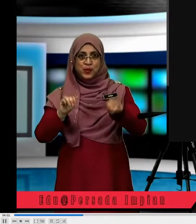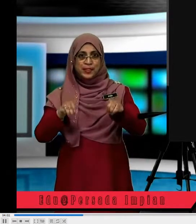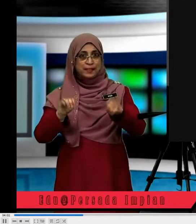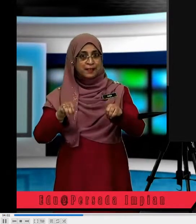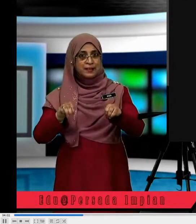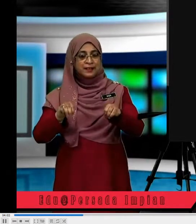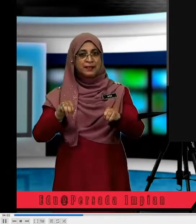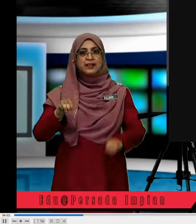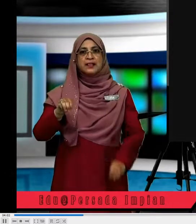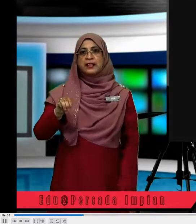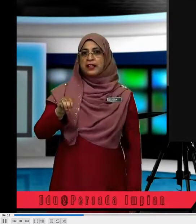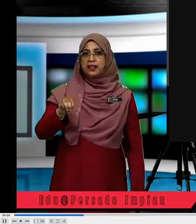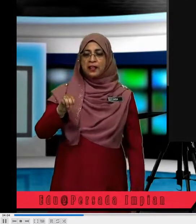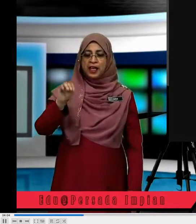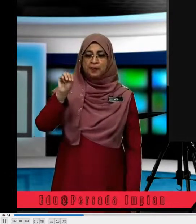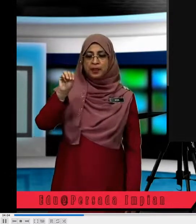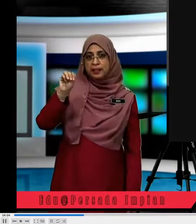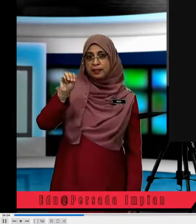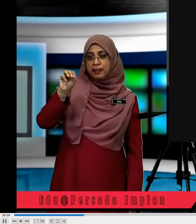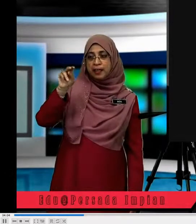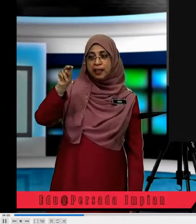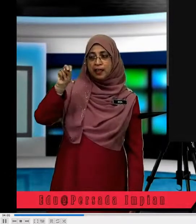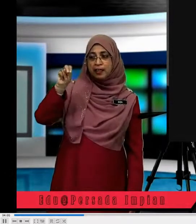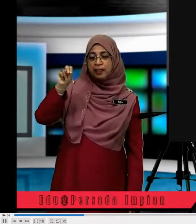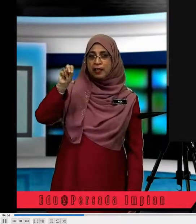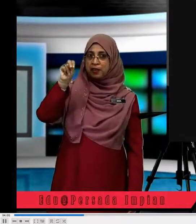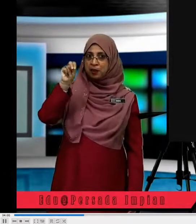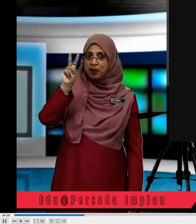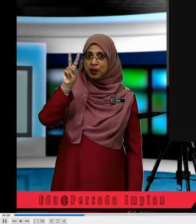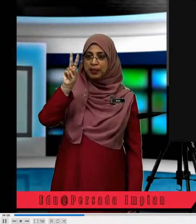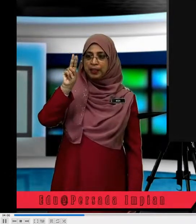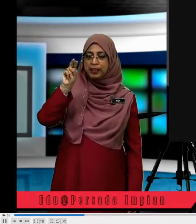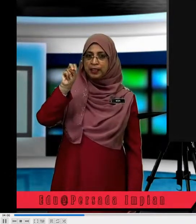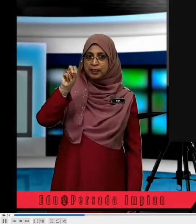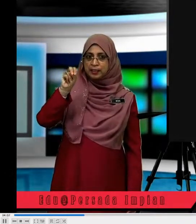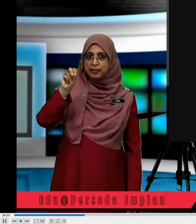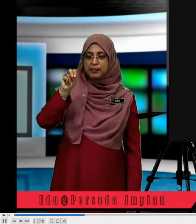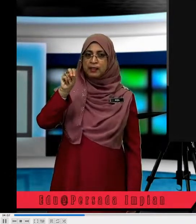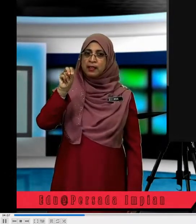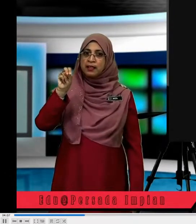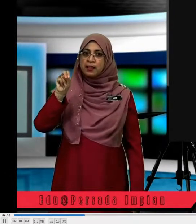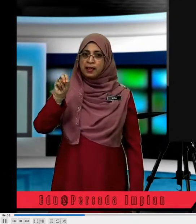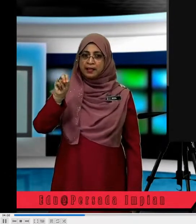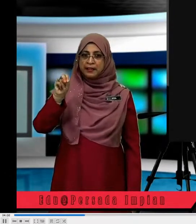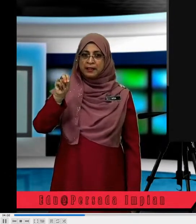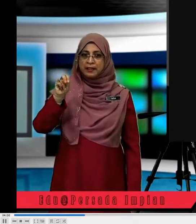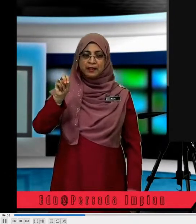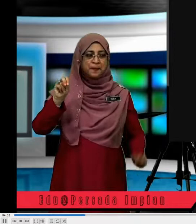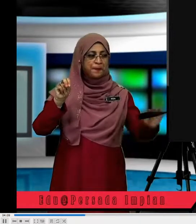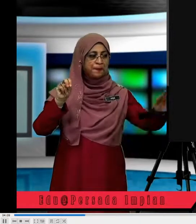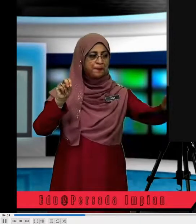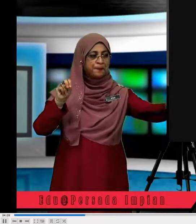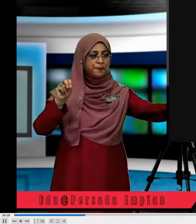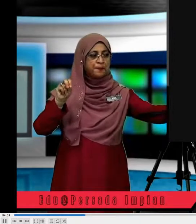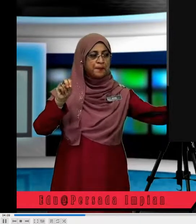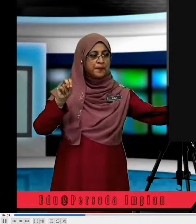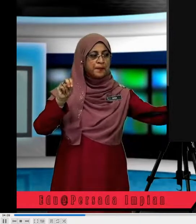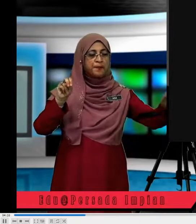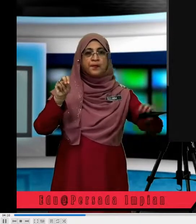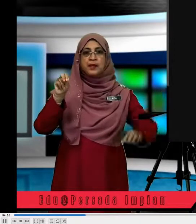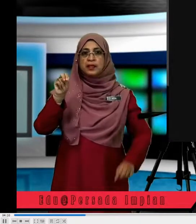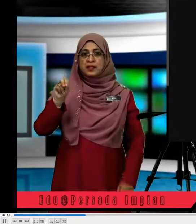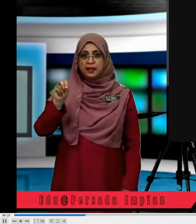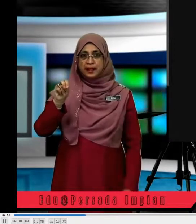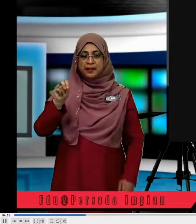motosikal ckm3n Hanya dua jari di atas eh eh